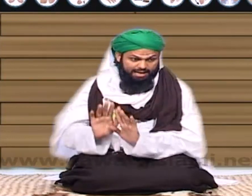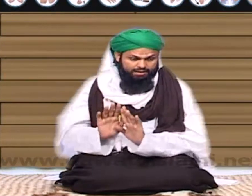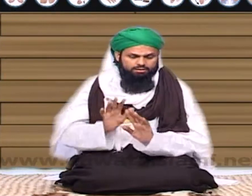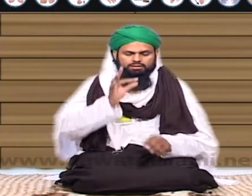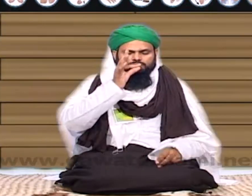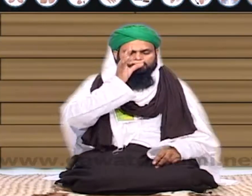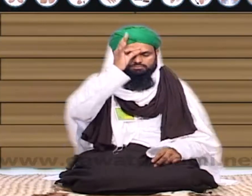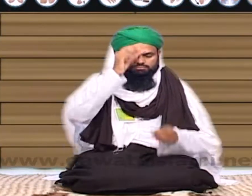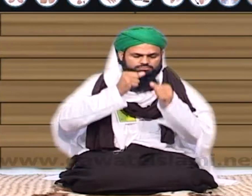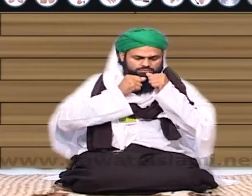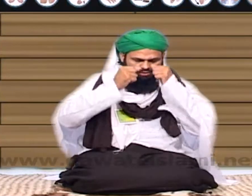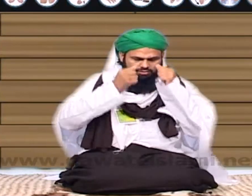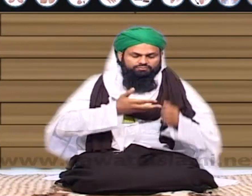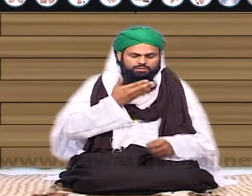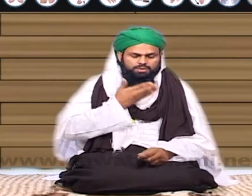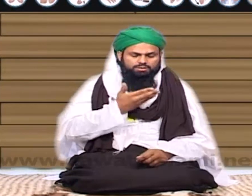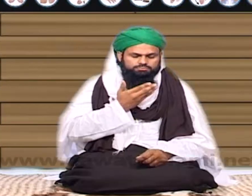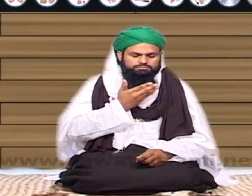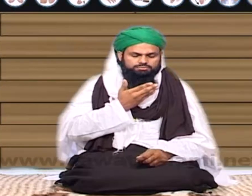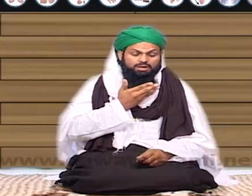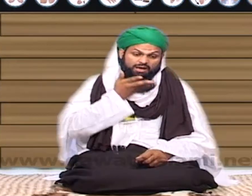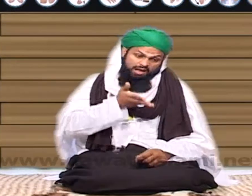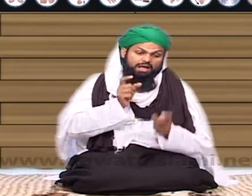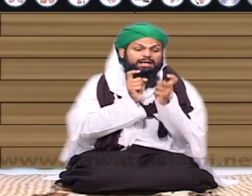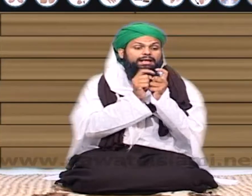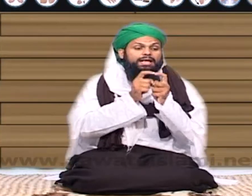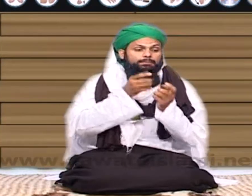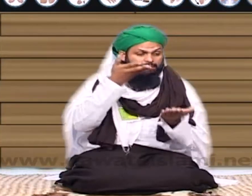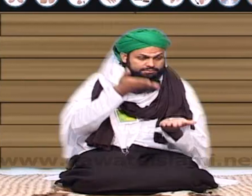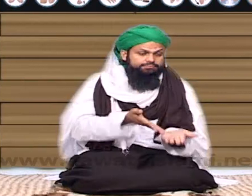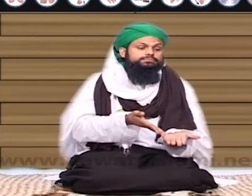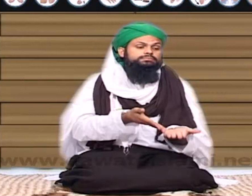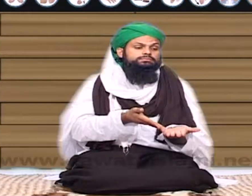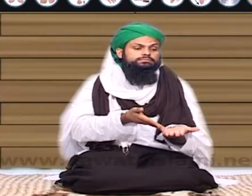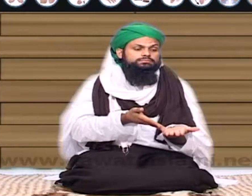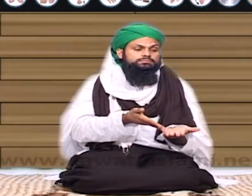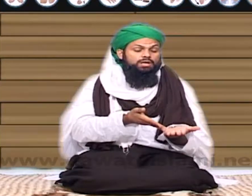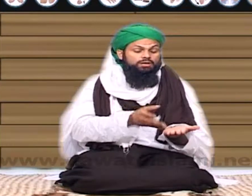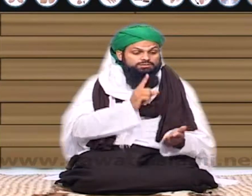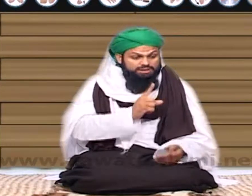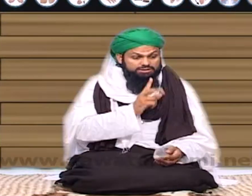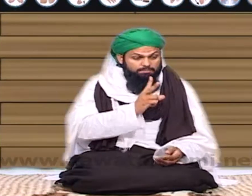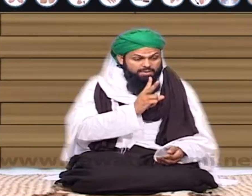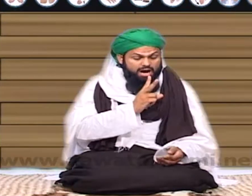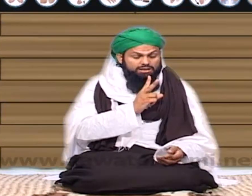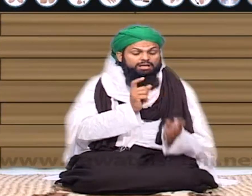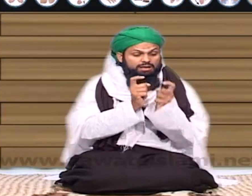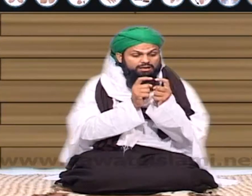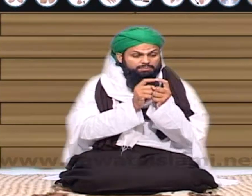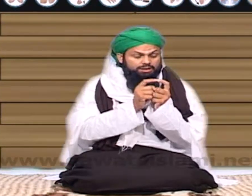برائی اپنے اس بھائی میں ہو تب؟ تو سرکار نے فرمایا جبھی تو غیبت ہے کہ اس میں وہ برائی ہے. حقیقت ہے جبھی